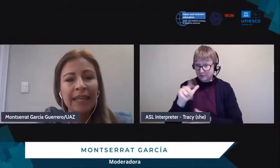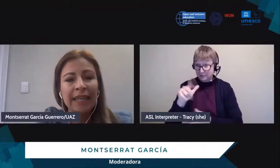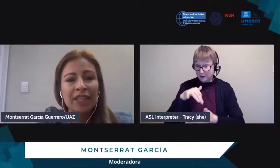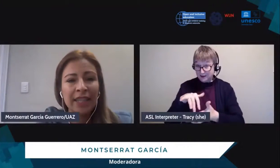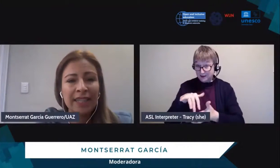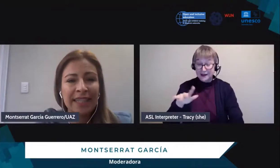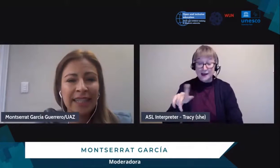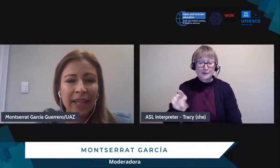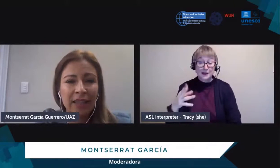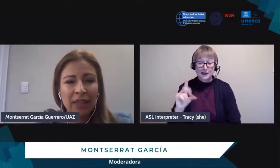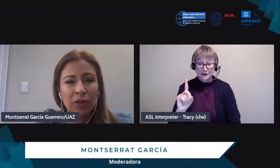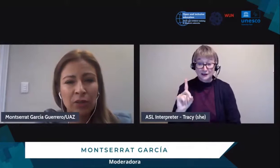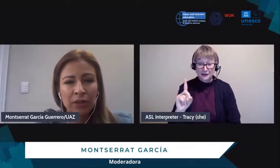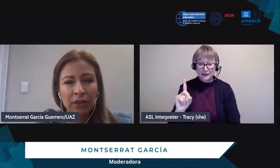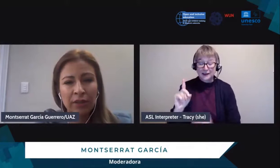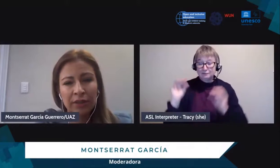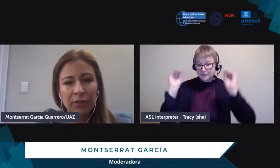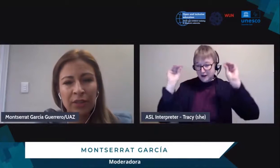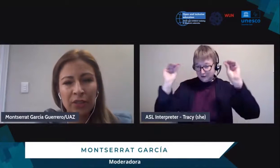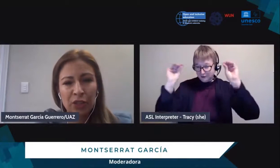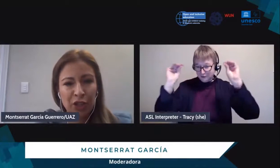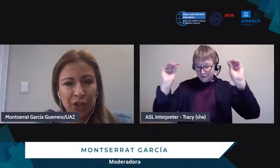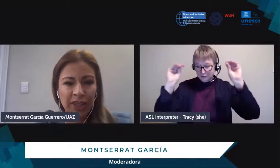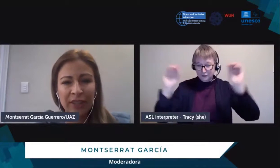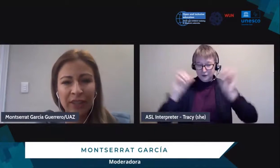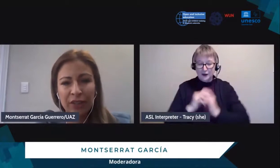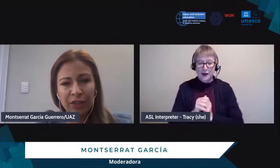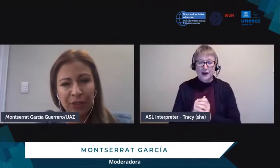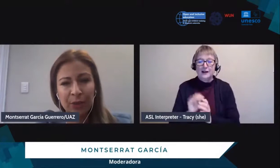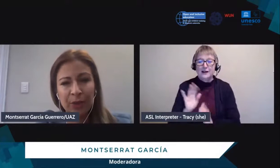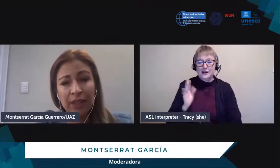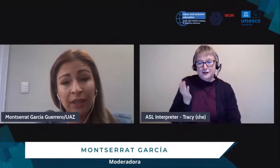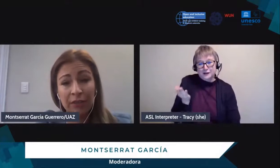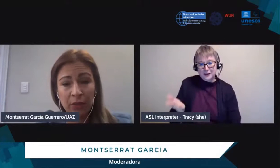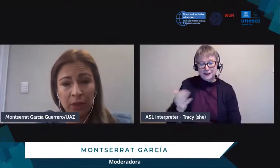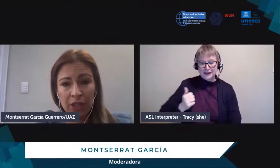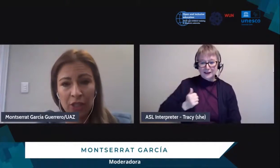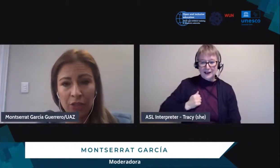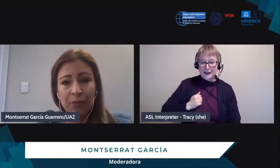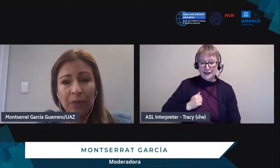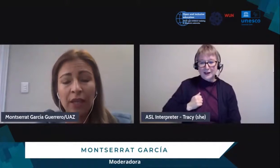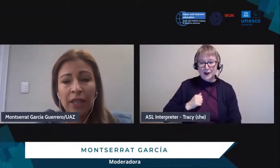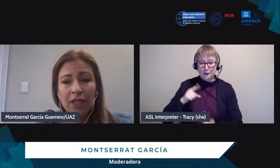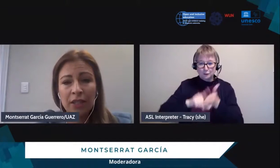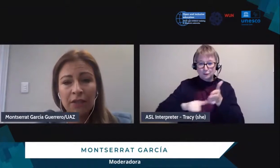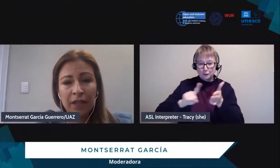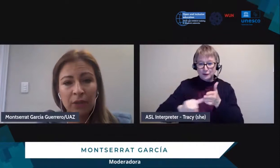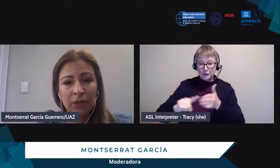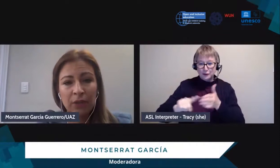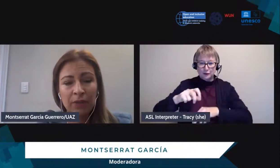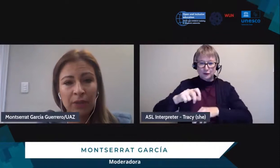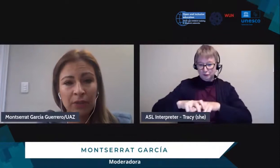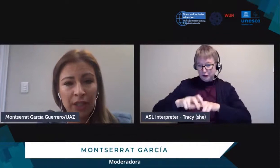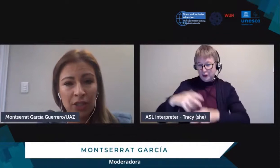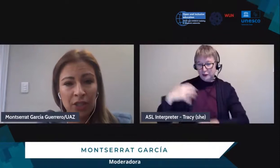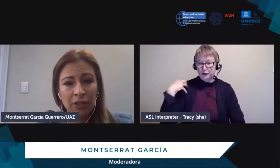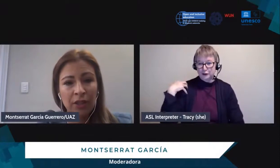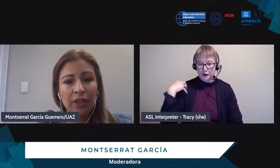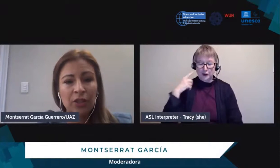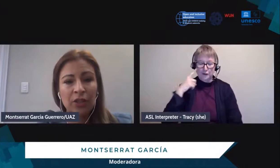Ella es del Consejo en Canadá y aquí también en educación y también es catedrática en la Universidad